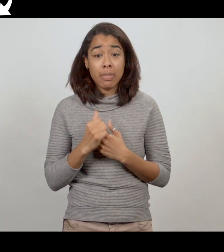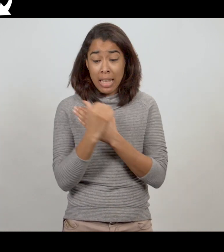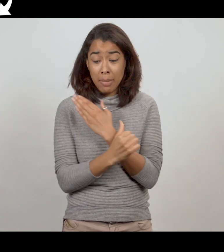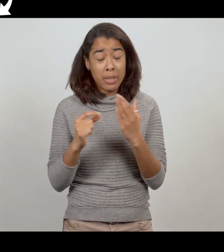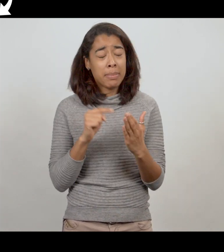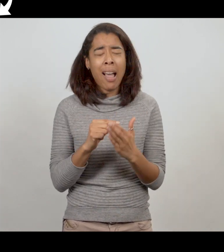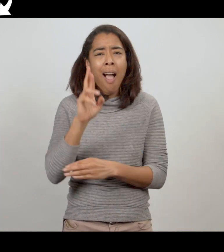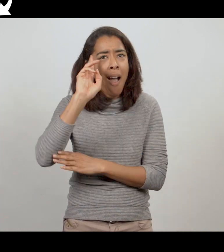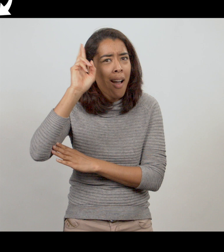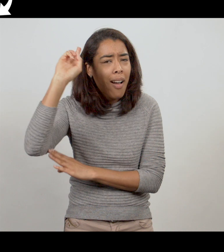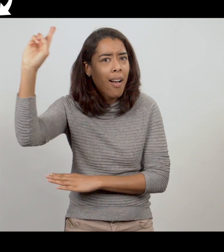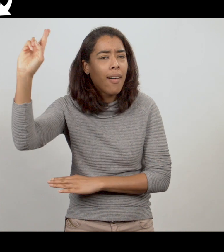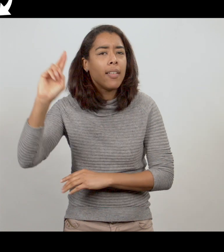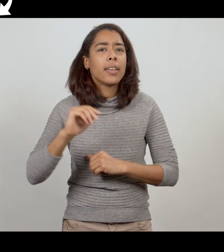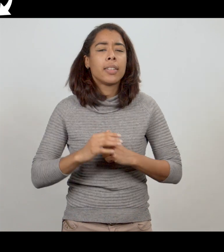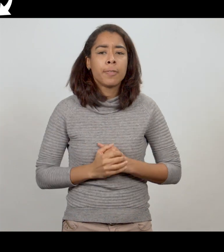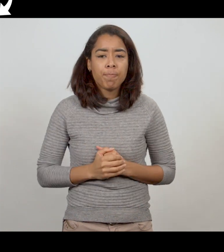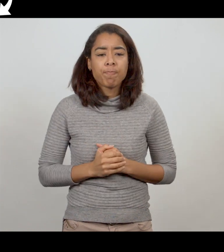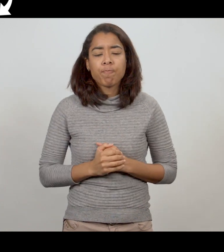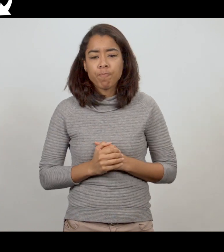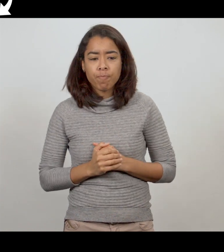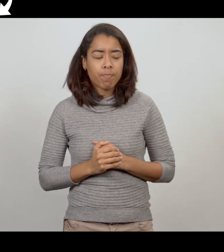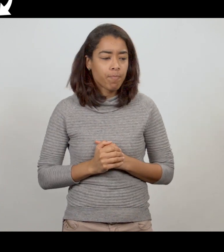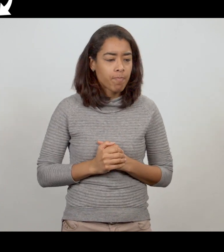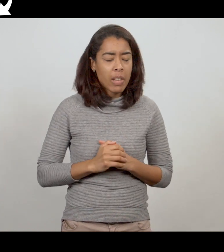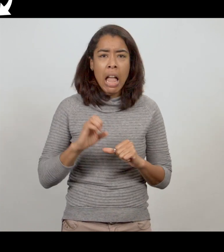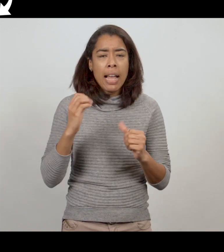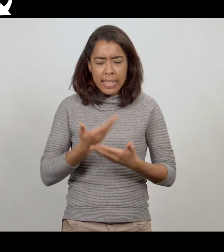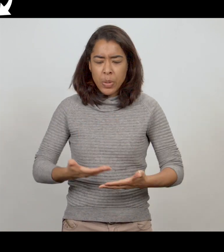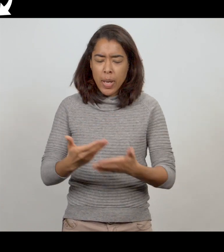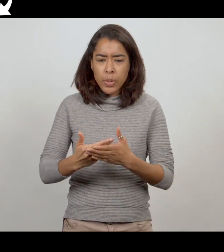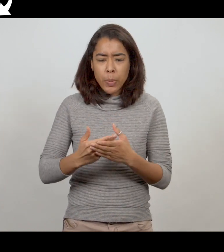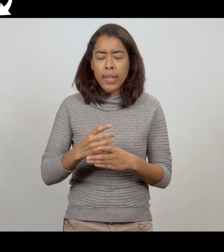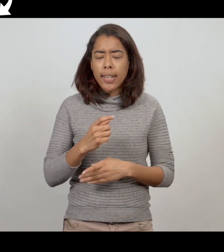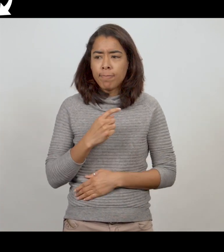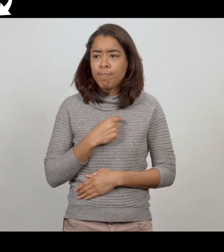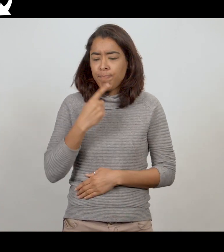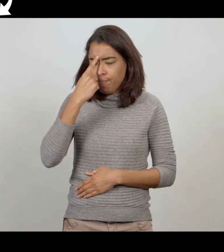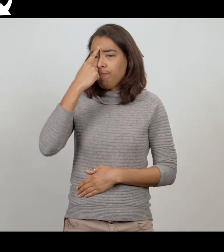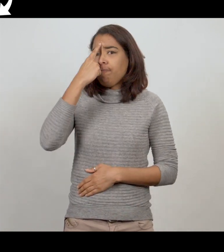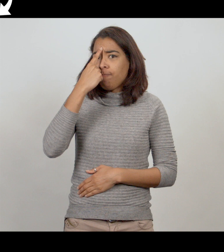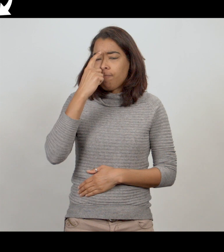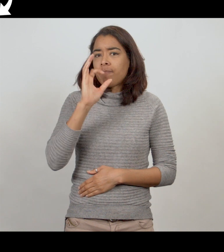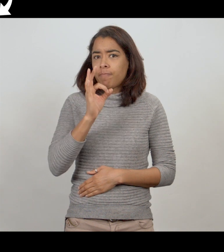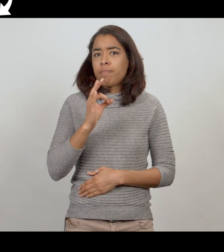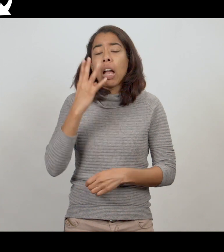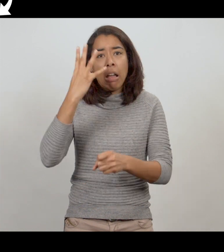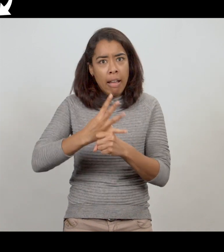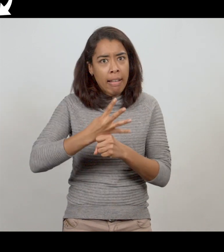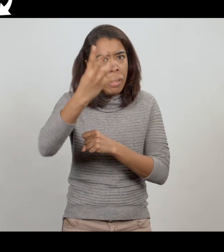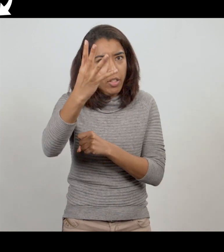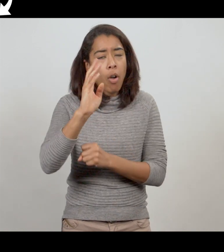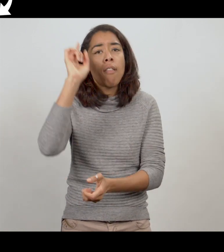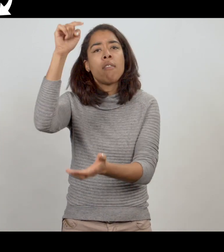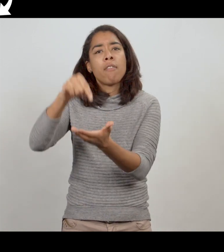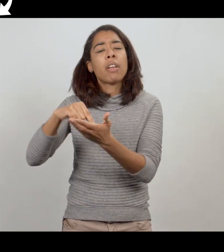sont tellement rares. Cet événement parla au cœur de Monsieur Charles qui, 4